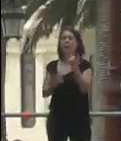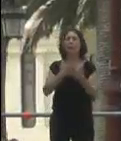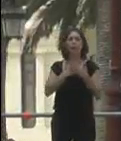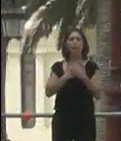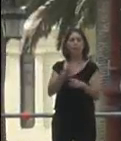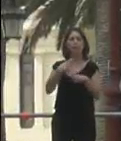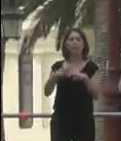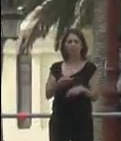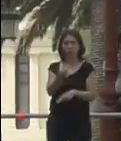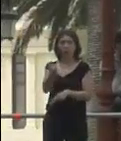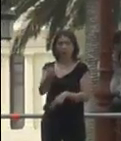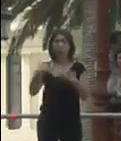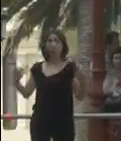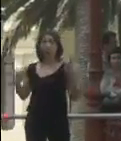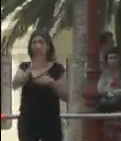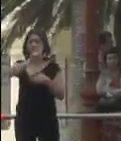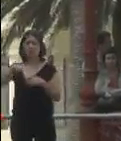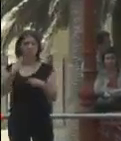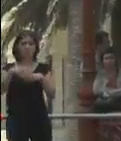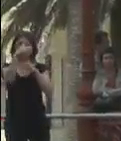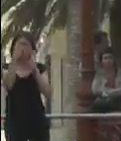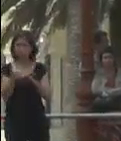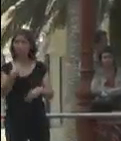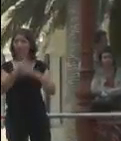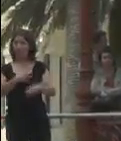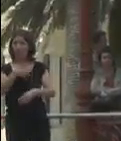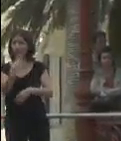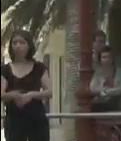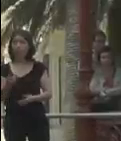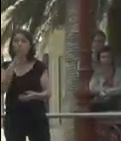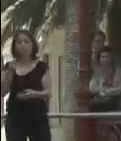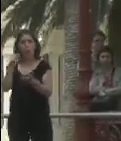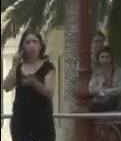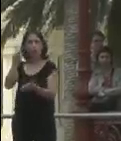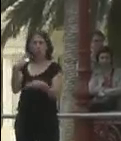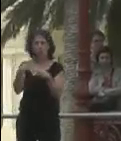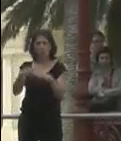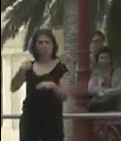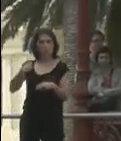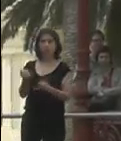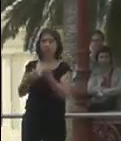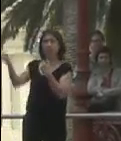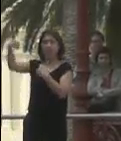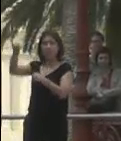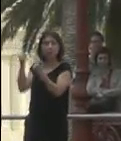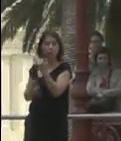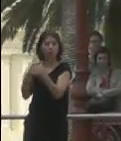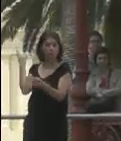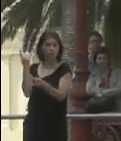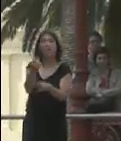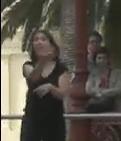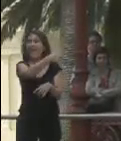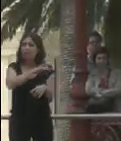pode facer política para a xente. Porque esa é a misión dun político. E eles, pese a telo todo en contra, e